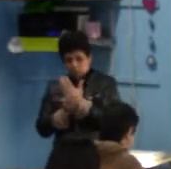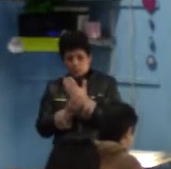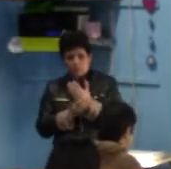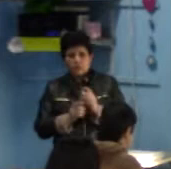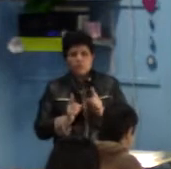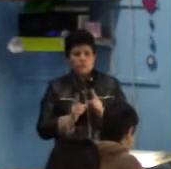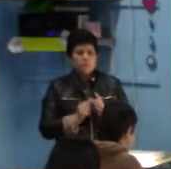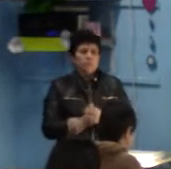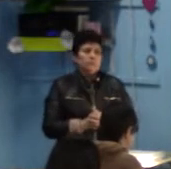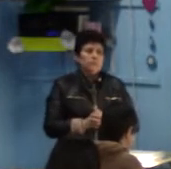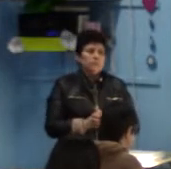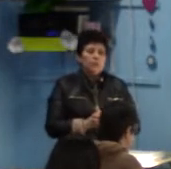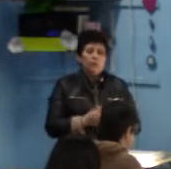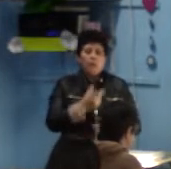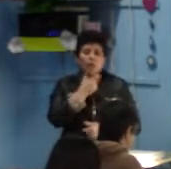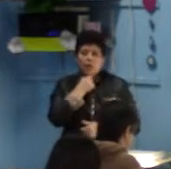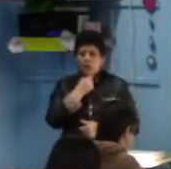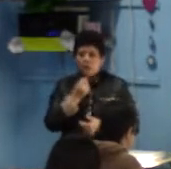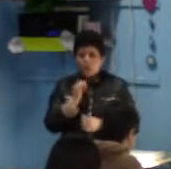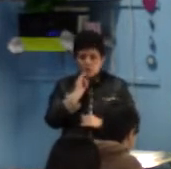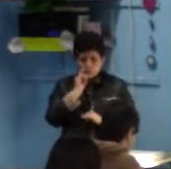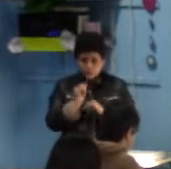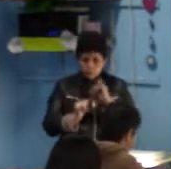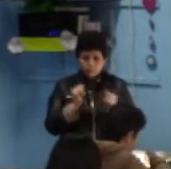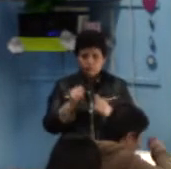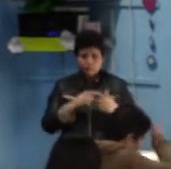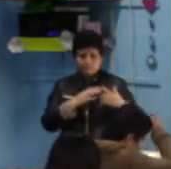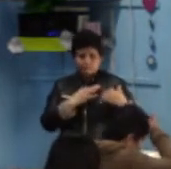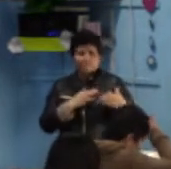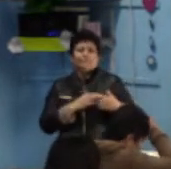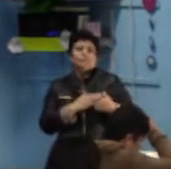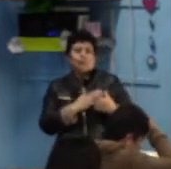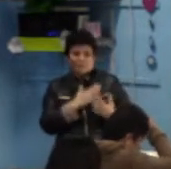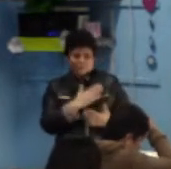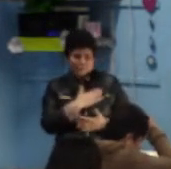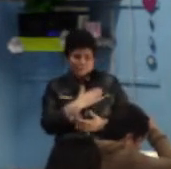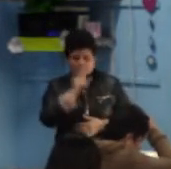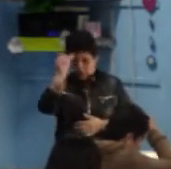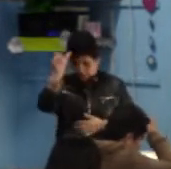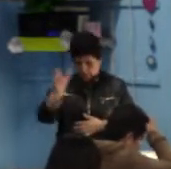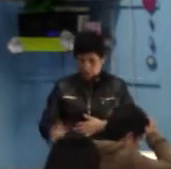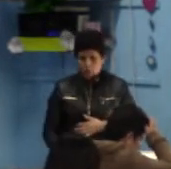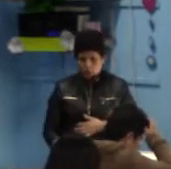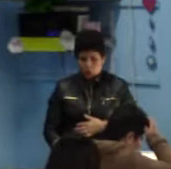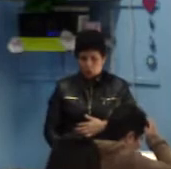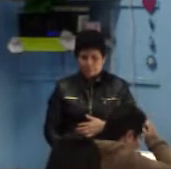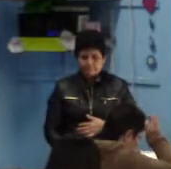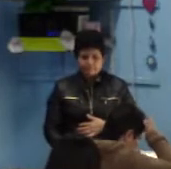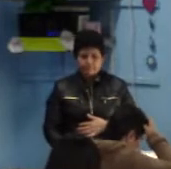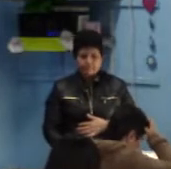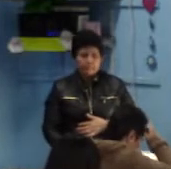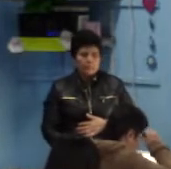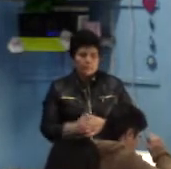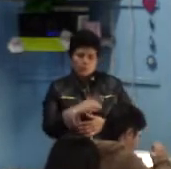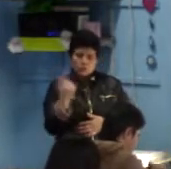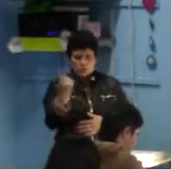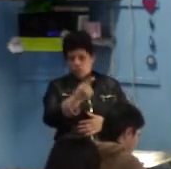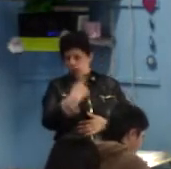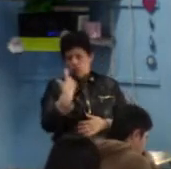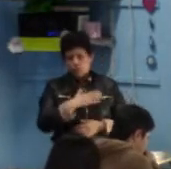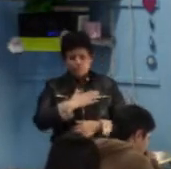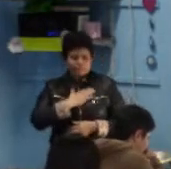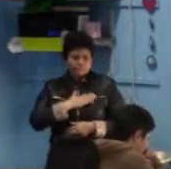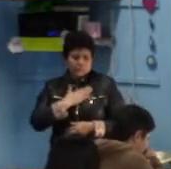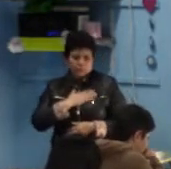Y bueno, quiero decirles que están en el corazón de la Iglesia, que la Iglesia los quiere, los aprecia y quiere